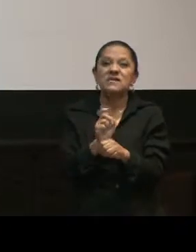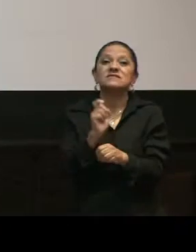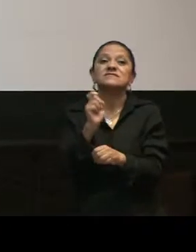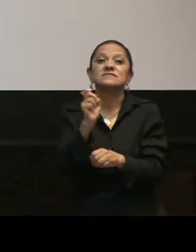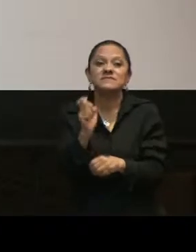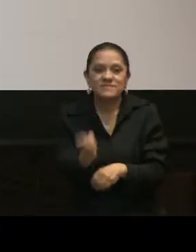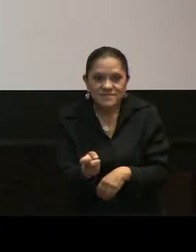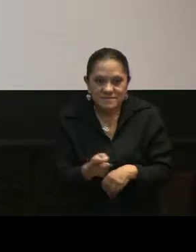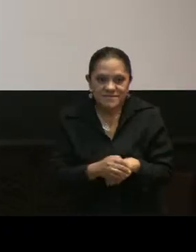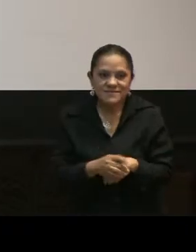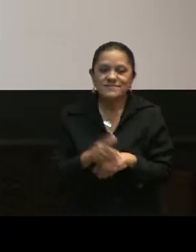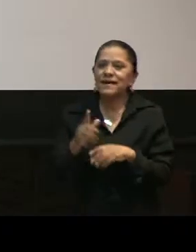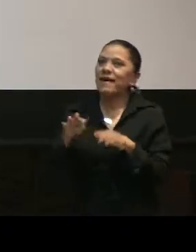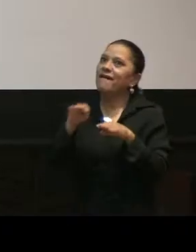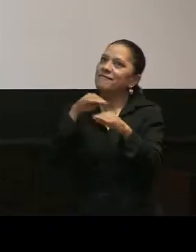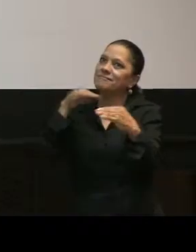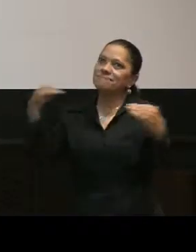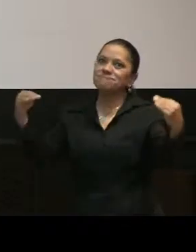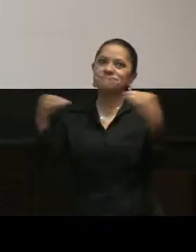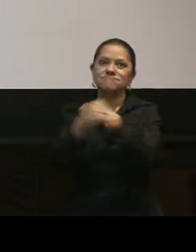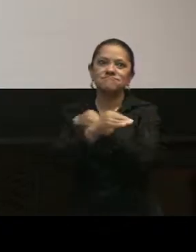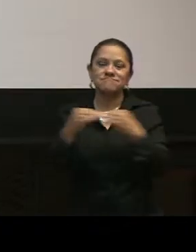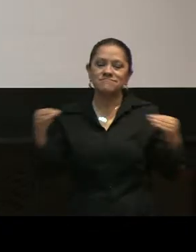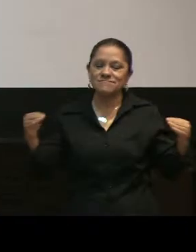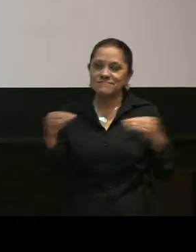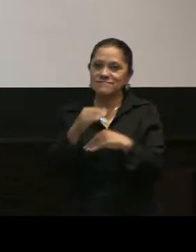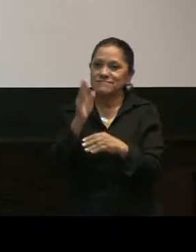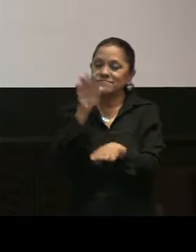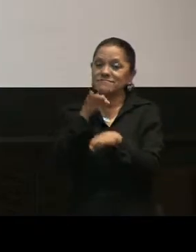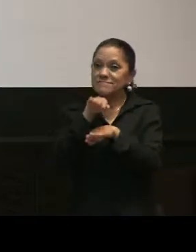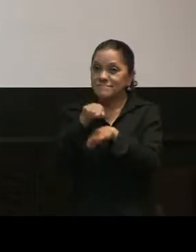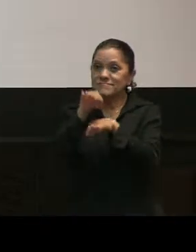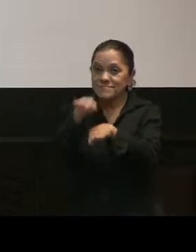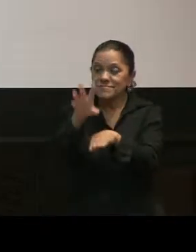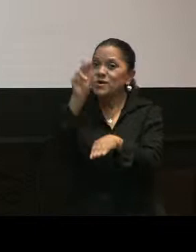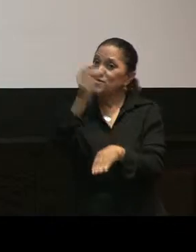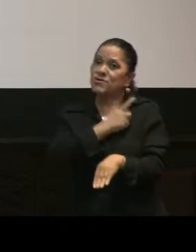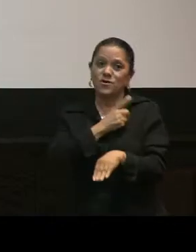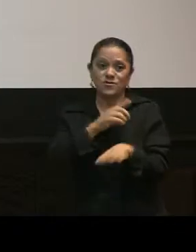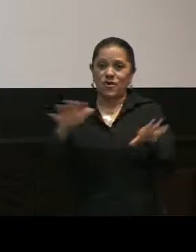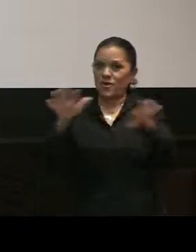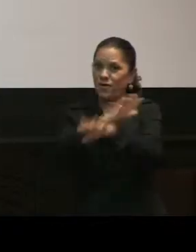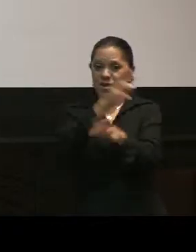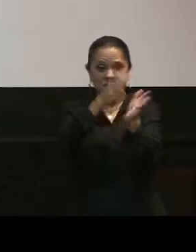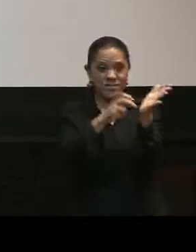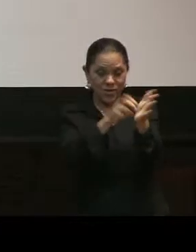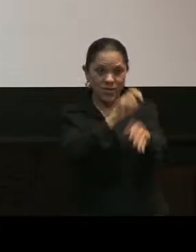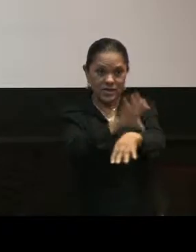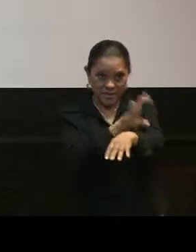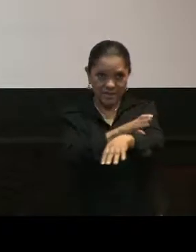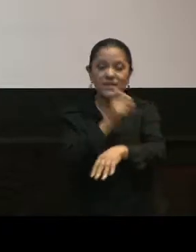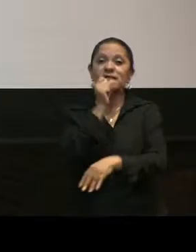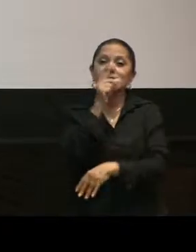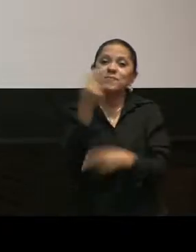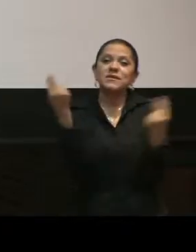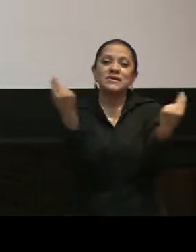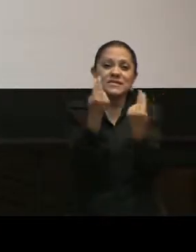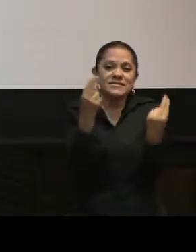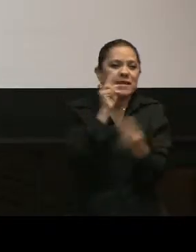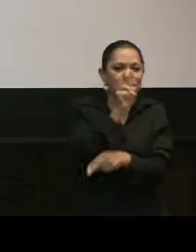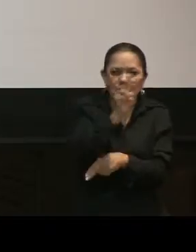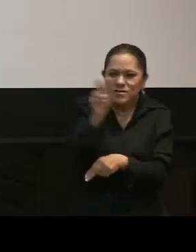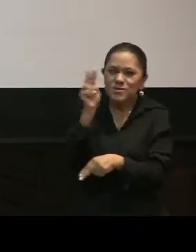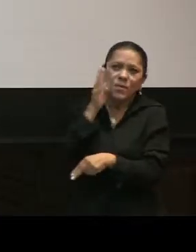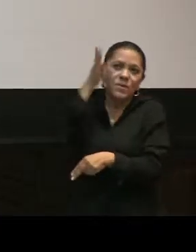vehicular. Necesitamos un cambio no solo de reforma energética, necesitamos una visión